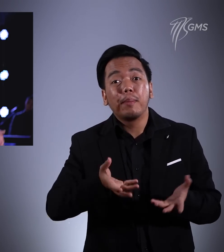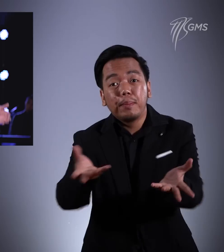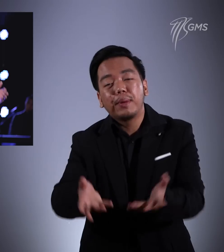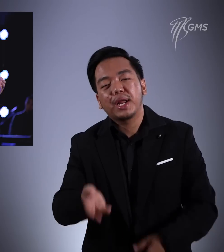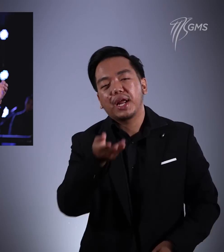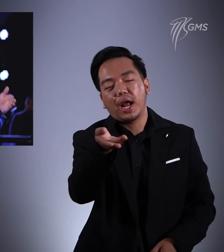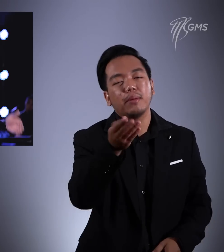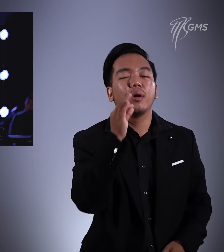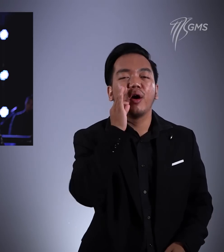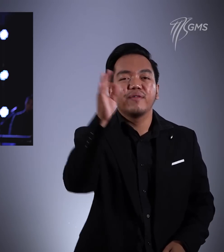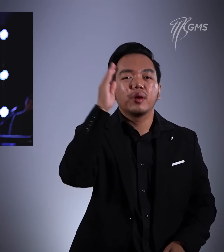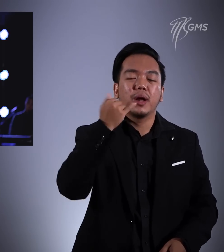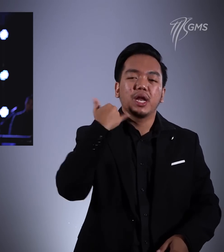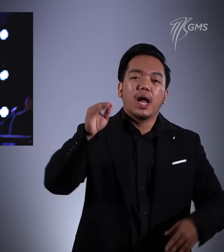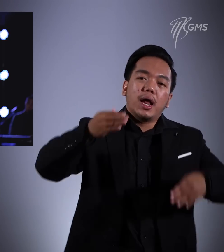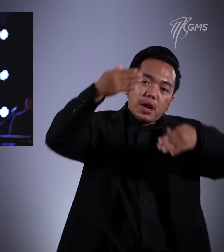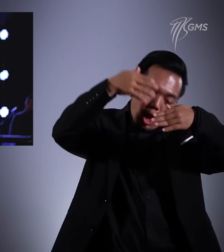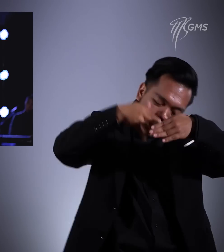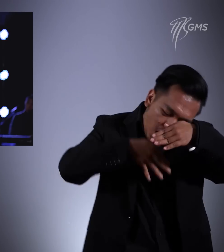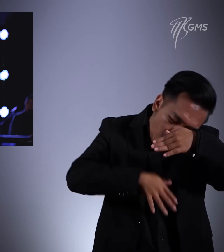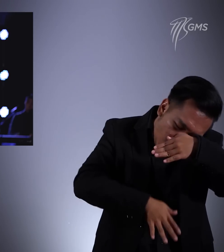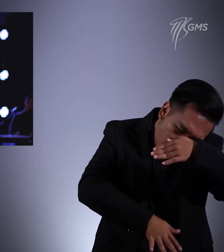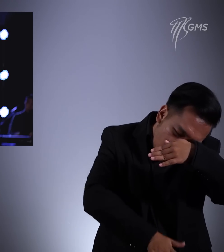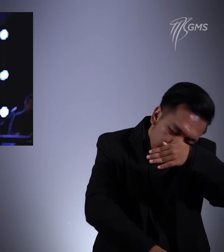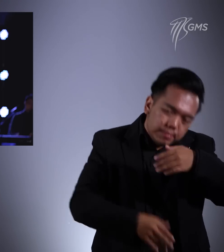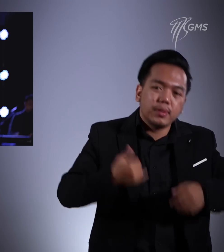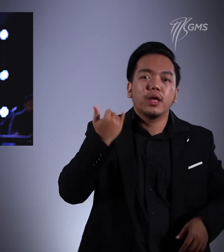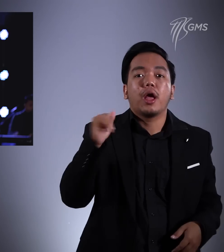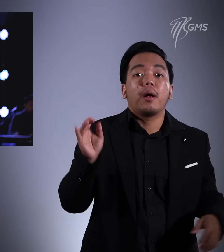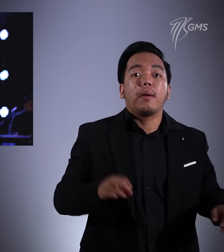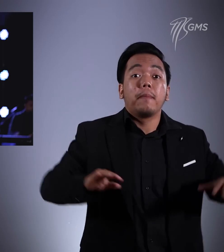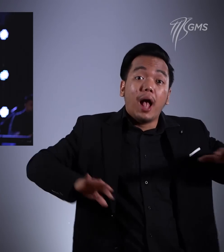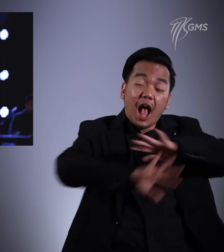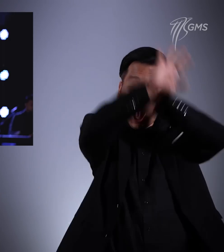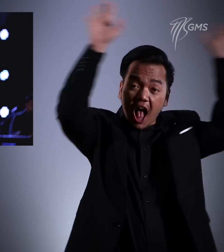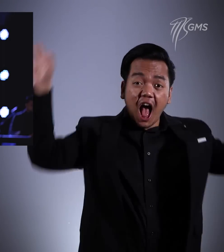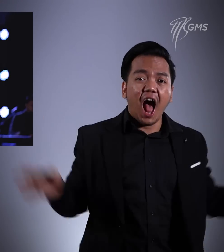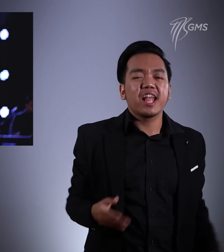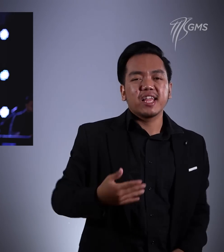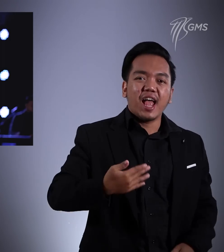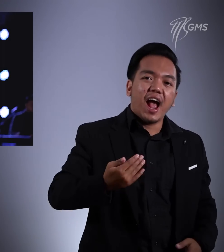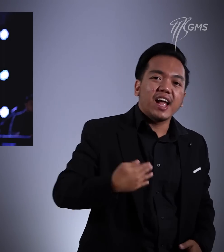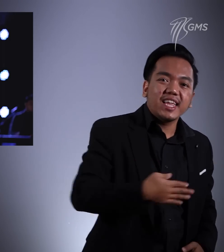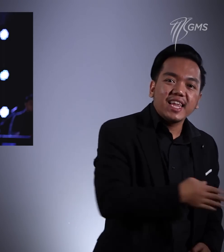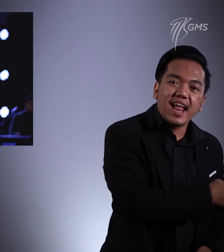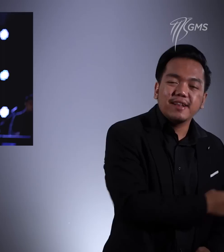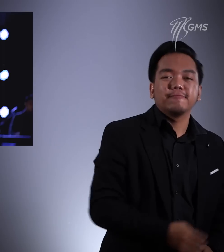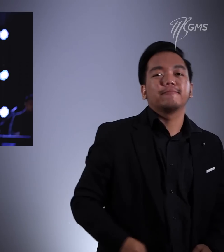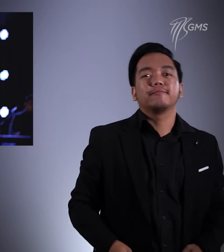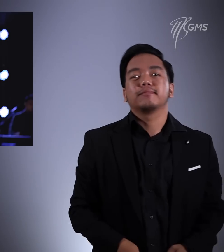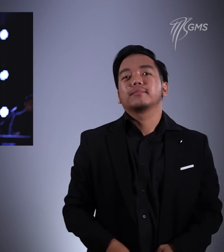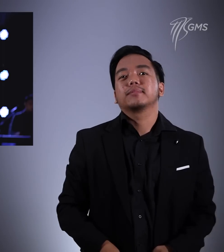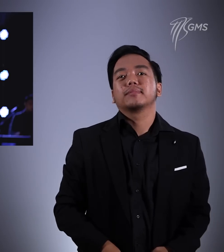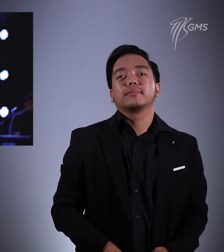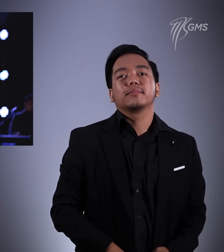tapi memberimu firman yang dalam di mana ada banyak ikannya. Ada 153 tepatnya. Keluar dari sanubari Roh Kudus untuk